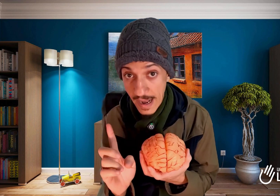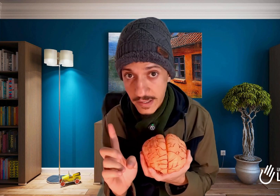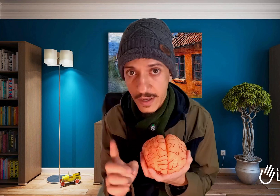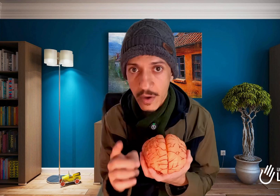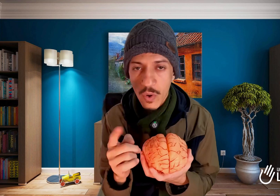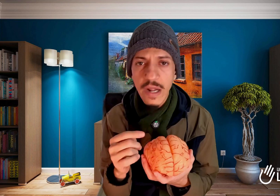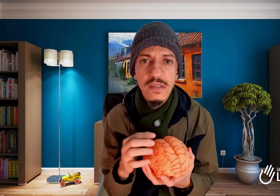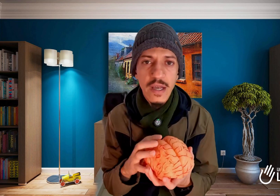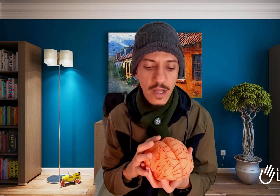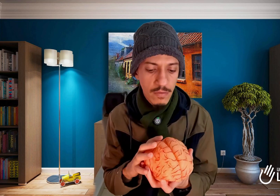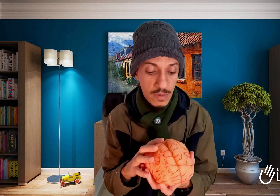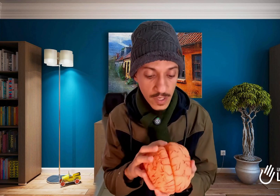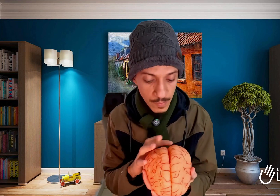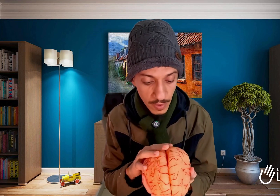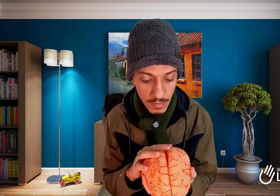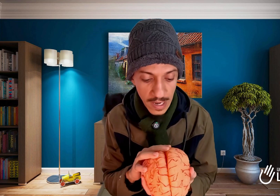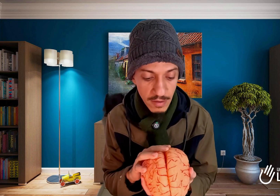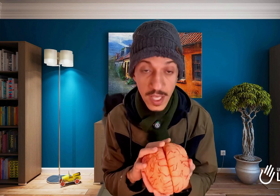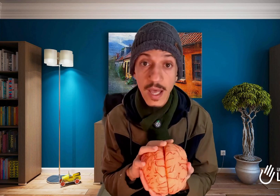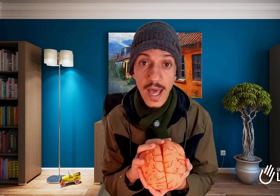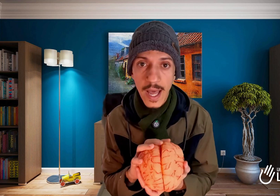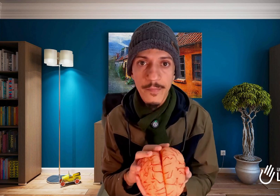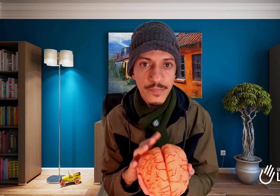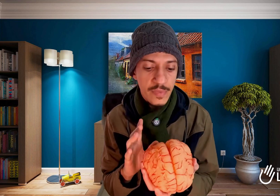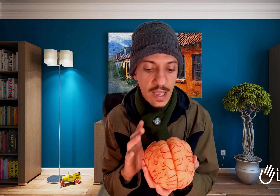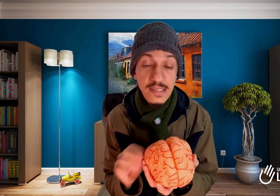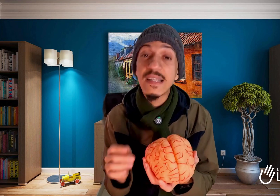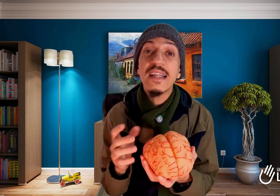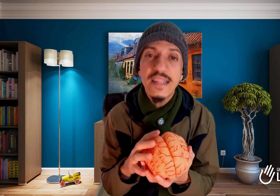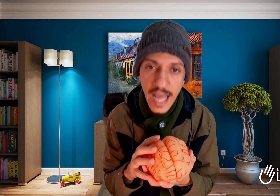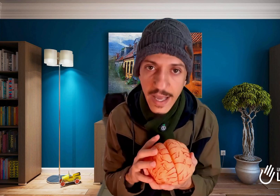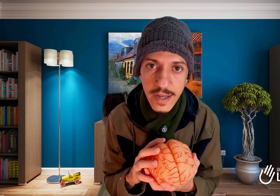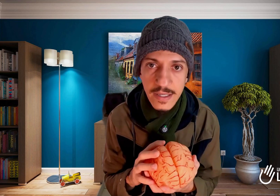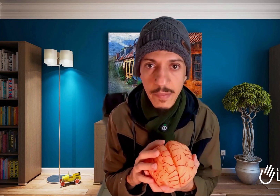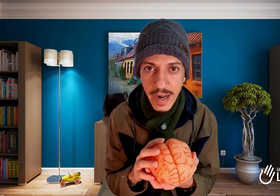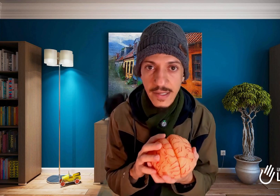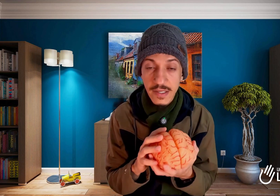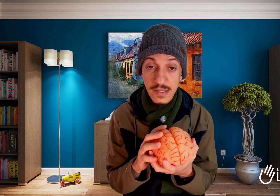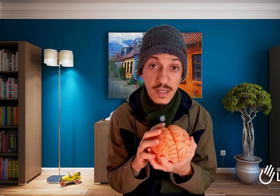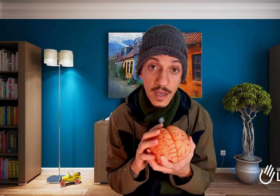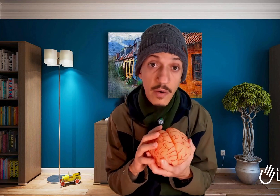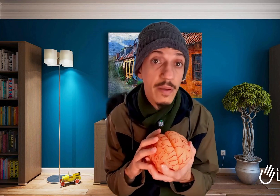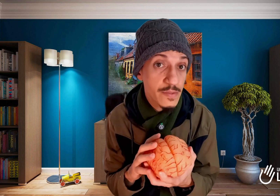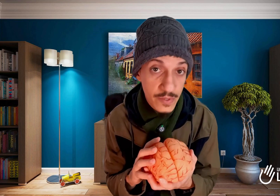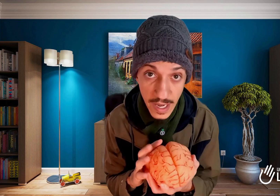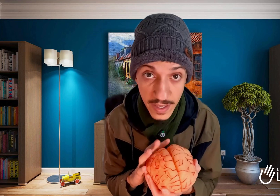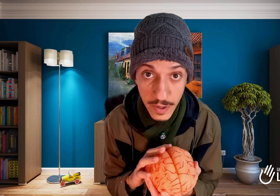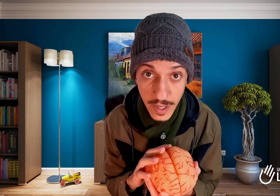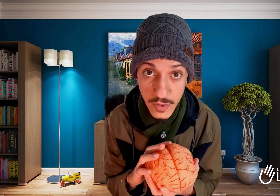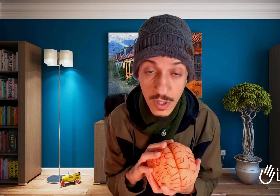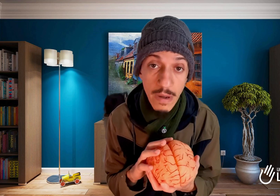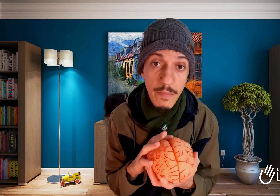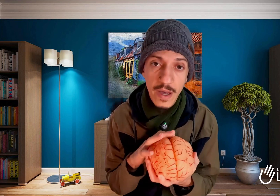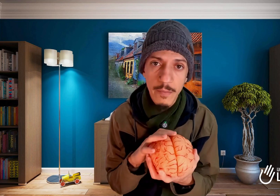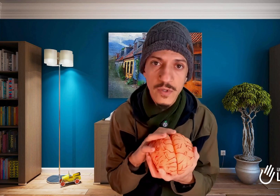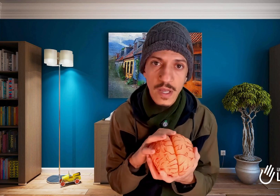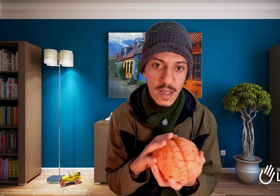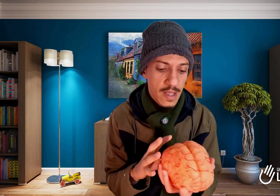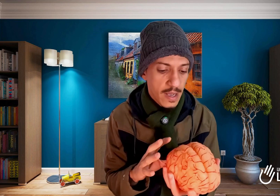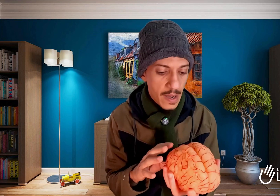o grande segredo, o grande pulo do gato aqui é: existem técnicas e práticas que eu e minha esposa Raquel, que é surda, mapeamos, capazes